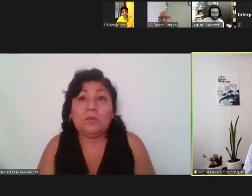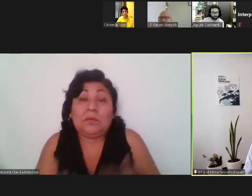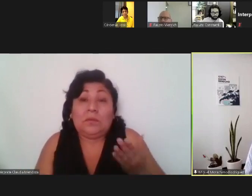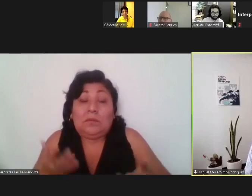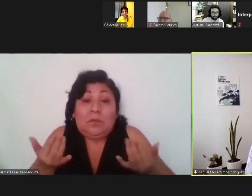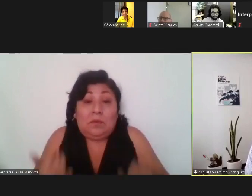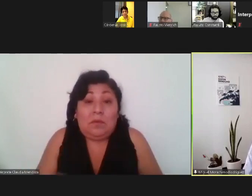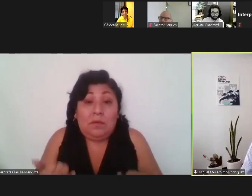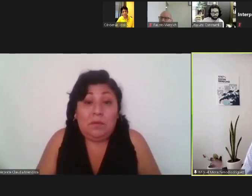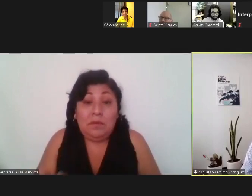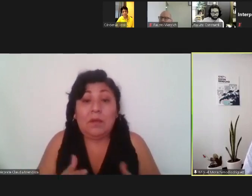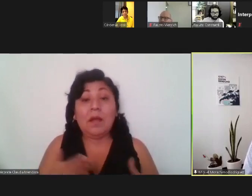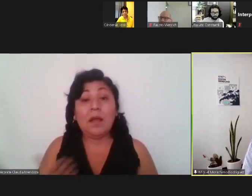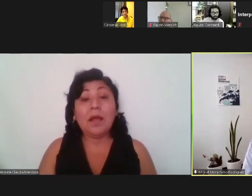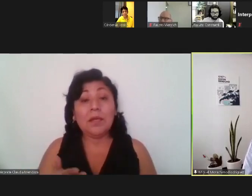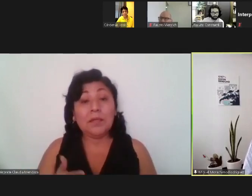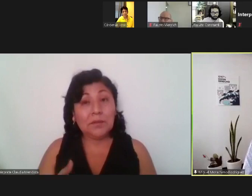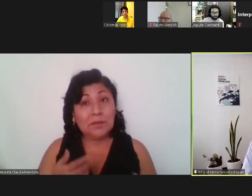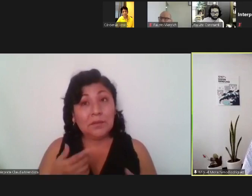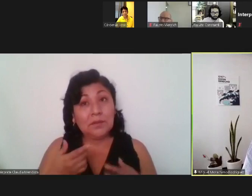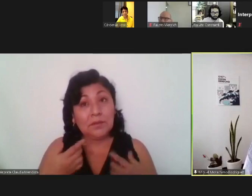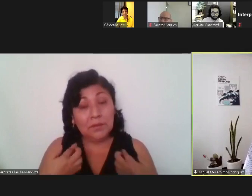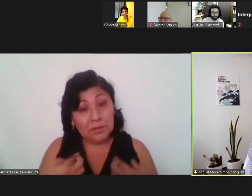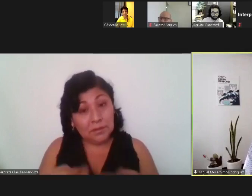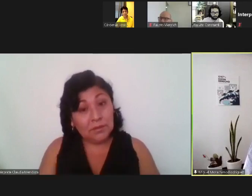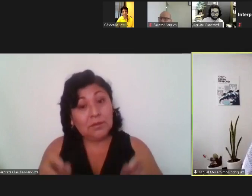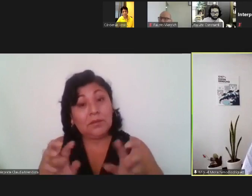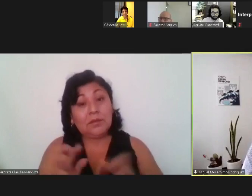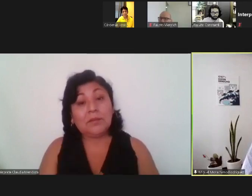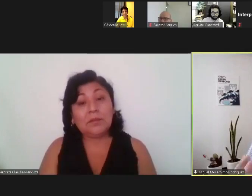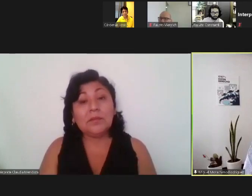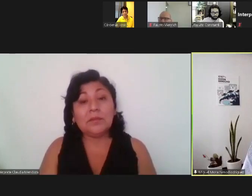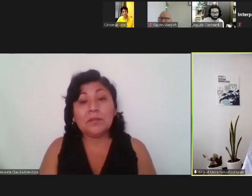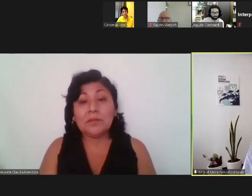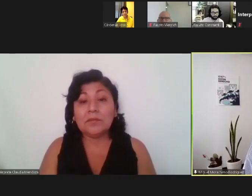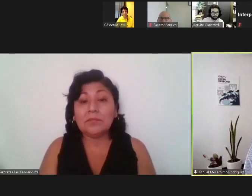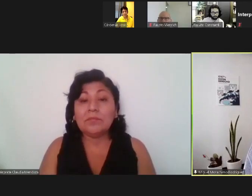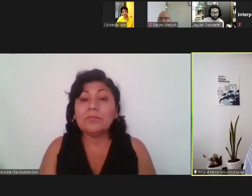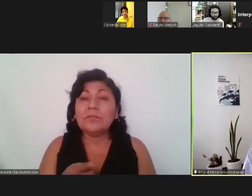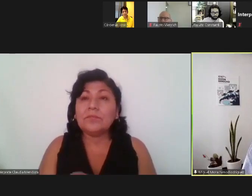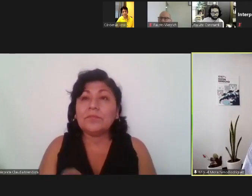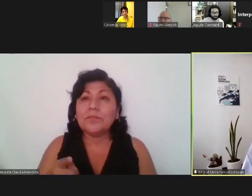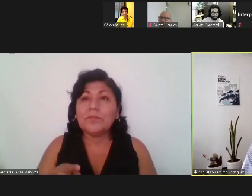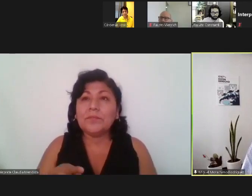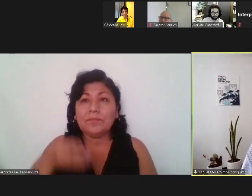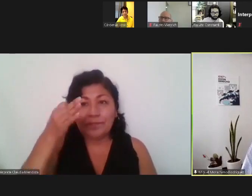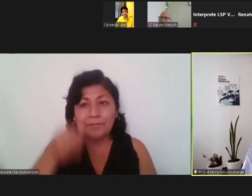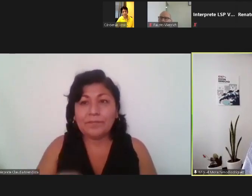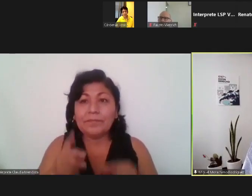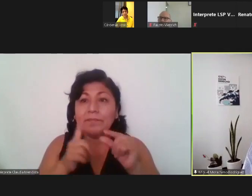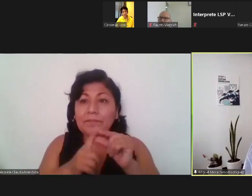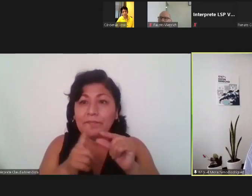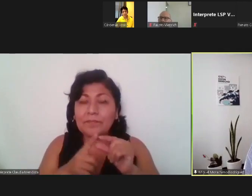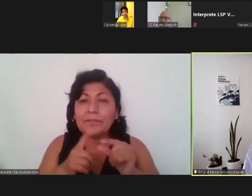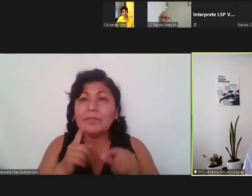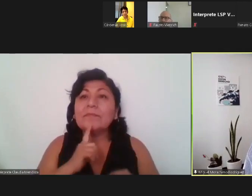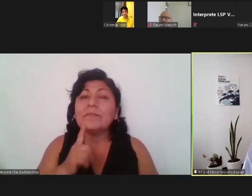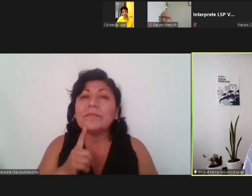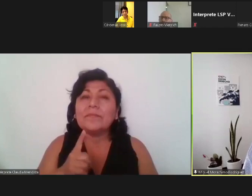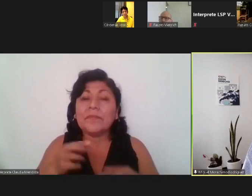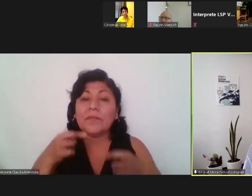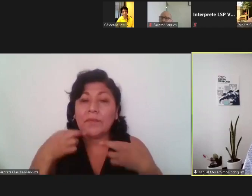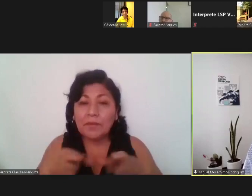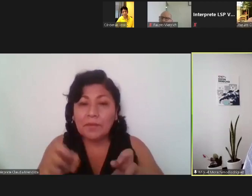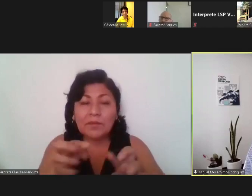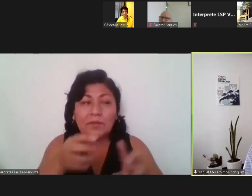las licencias Creative Commons son una forma de copy left, pero lo correcto es que las licencias Creative Commons son licencias de derechos de autor